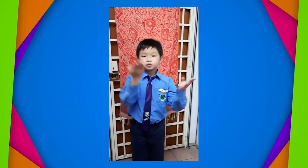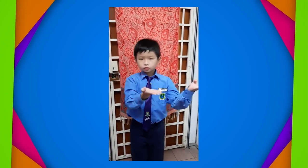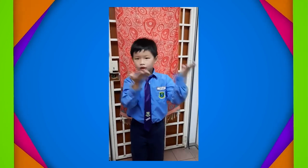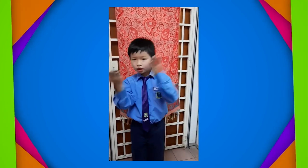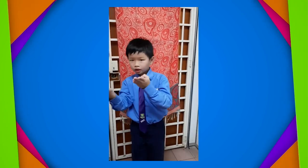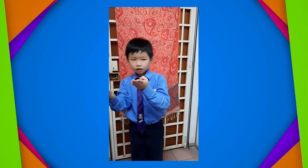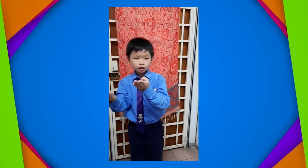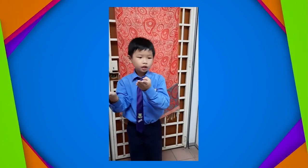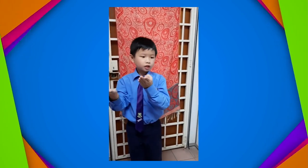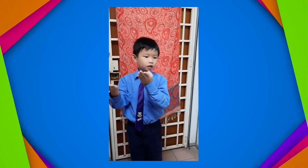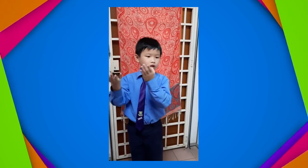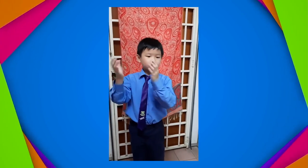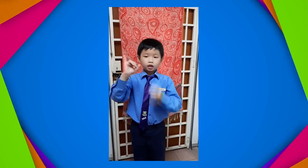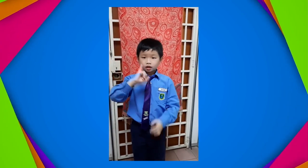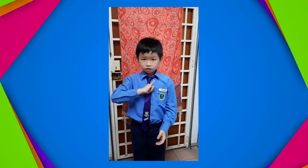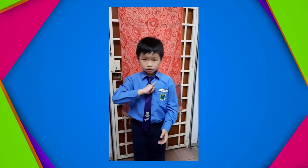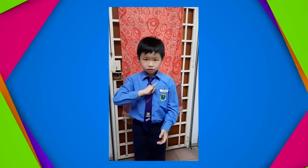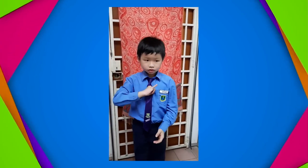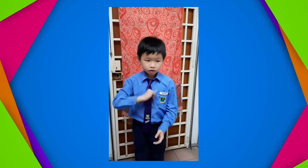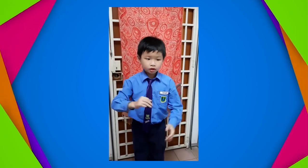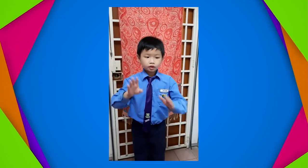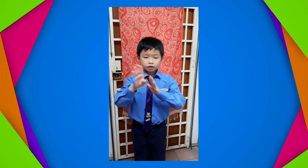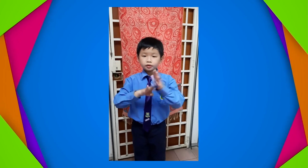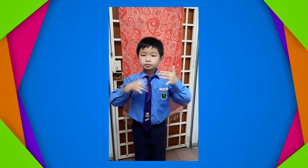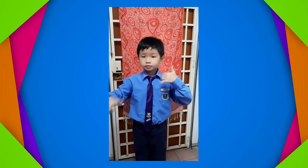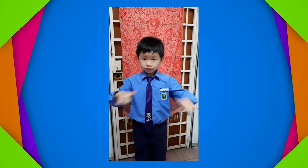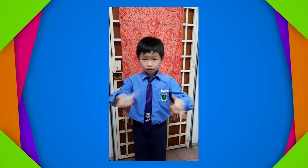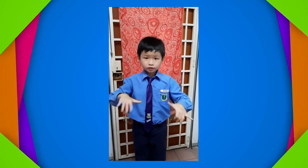Bapa bawa saya